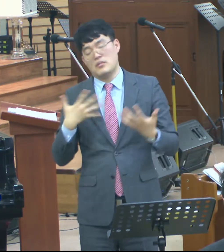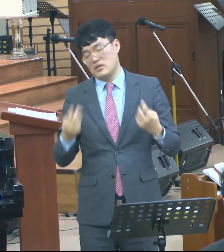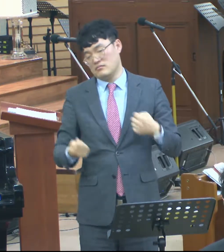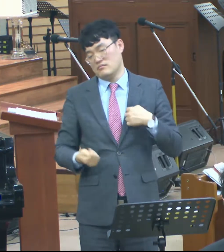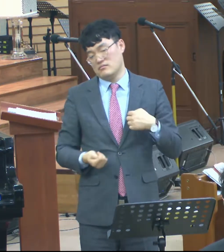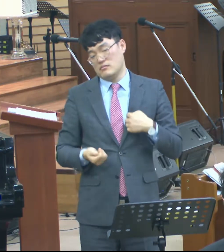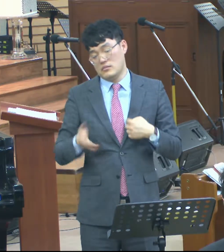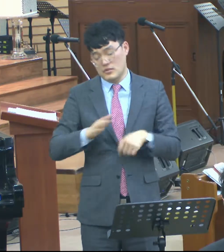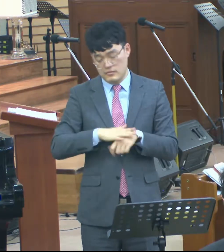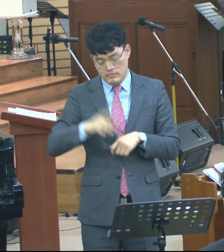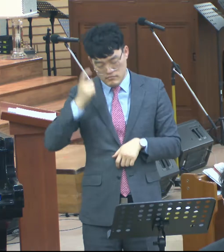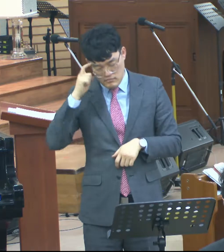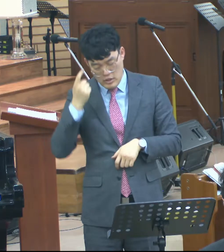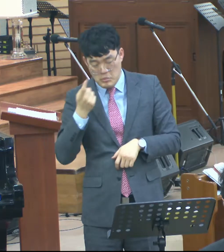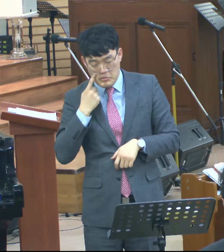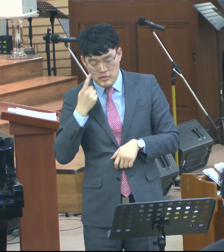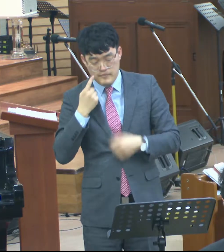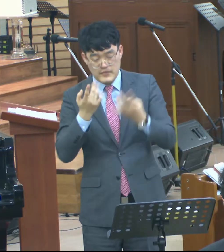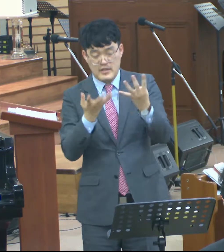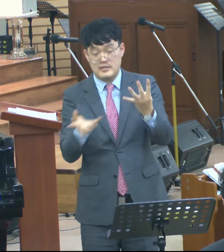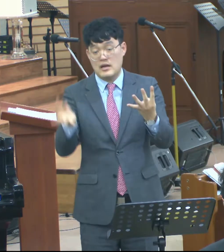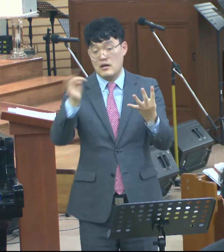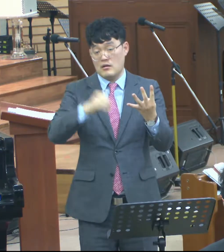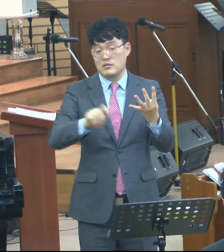생각해 보니까 그 4억은요. 불로소득이에요.